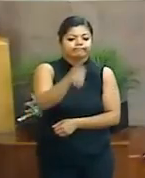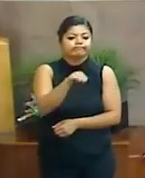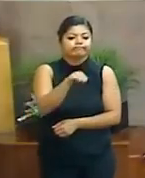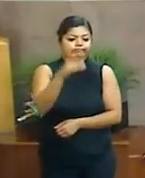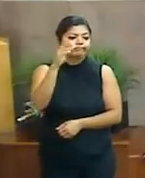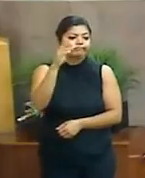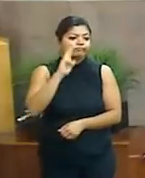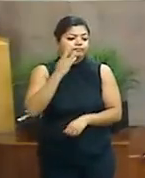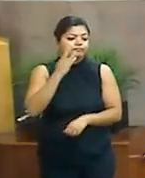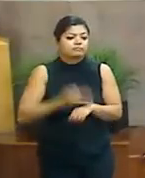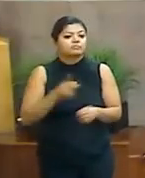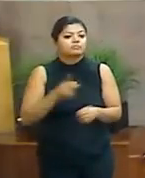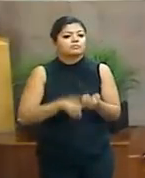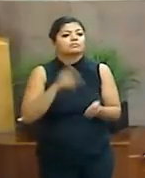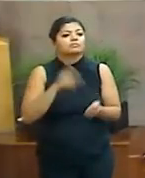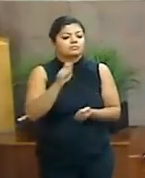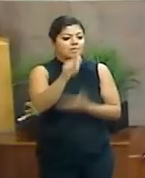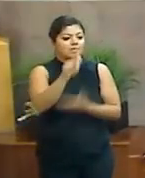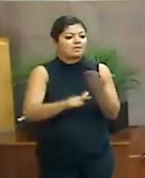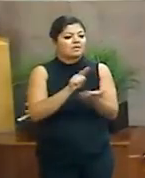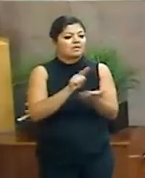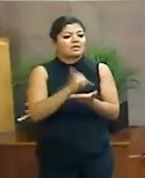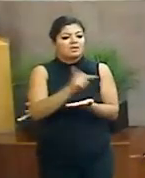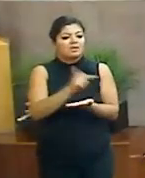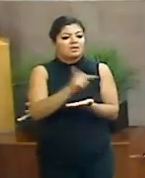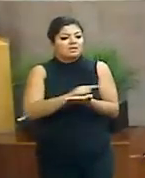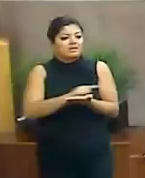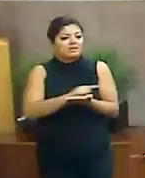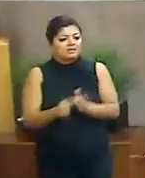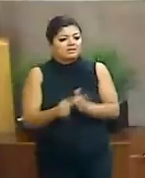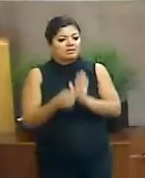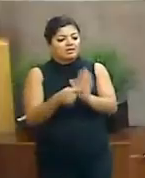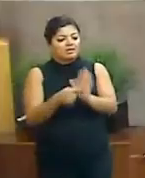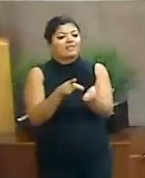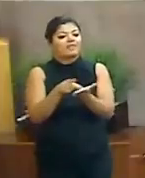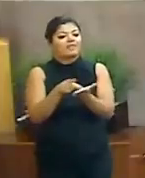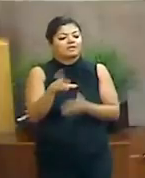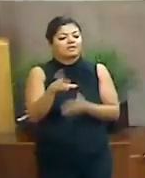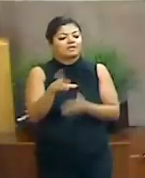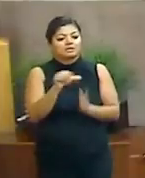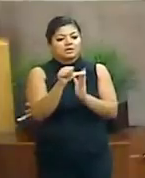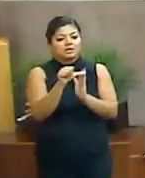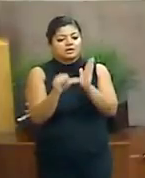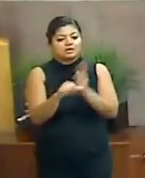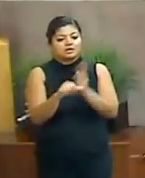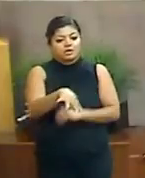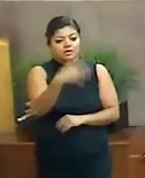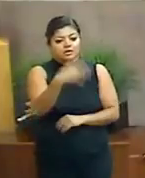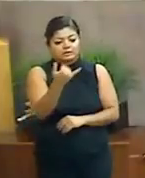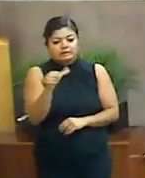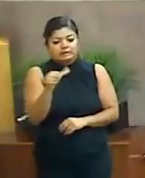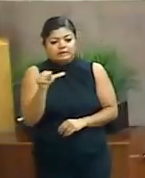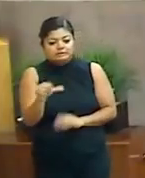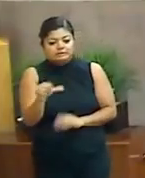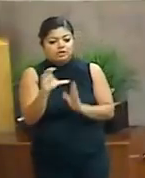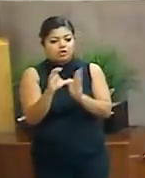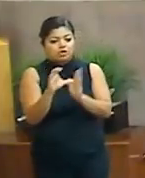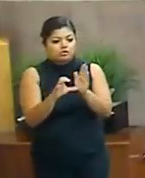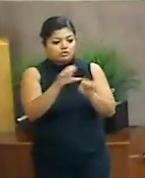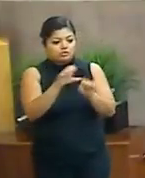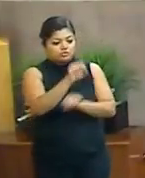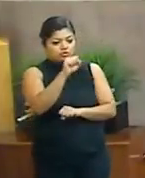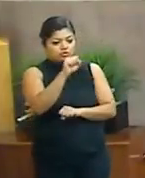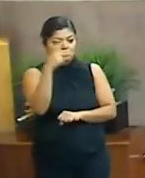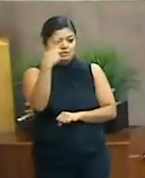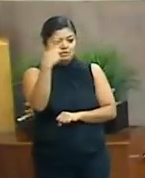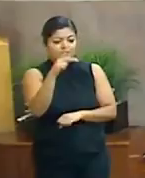directamente con el principio en legalidad y derechos constitucionales contemplados por los artículos 14 y 16 de la constitución federal en